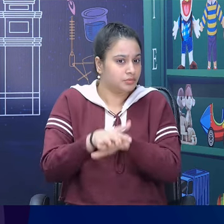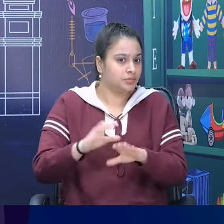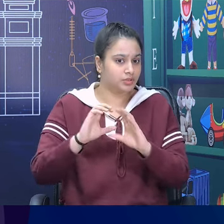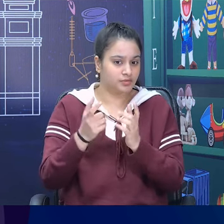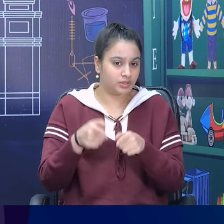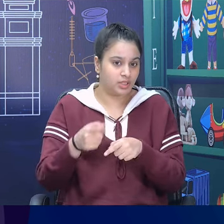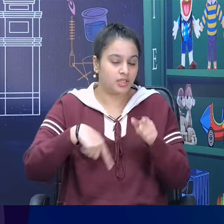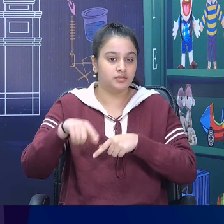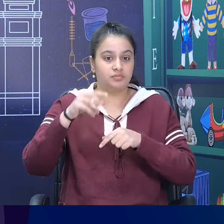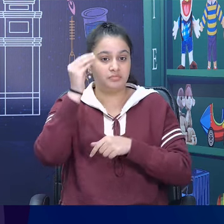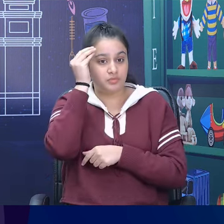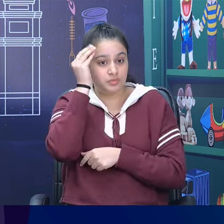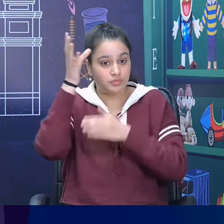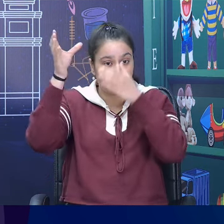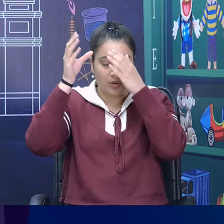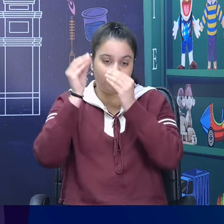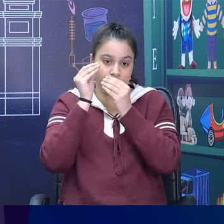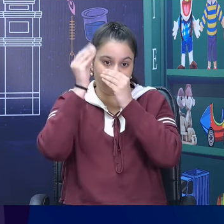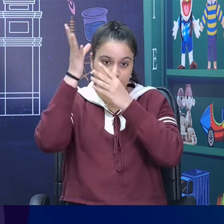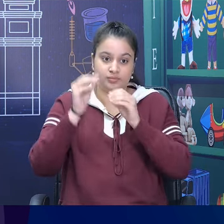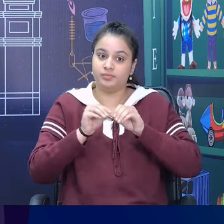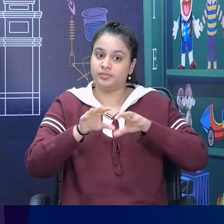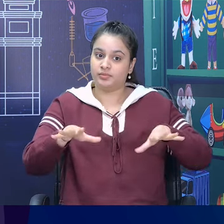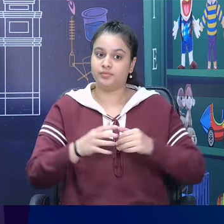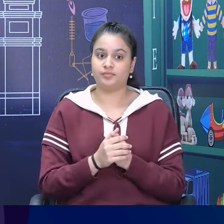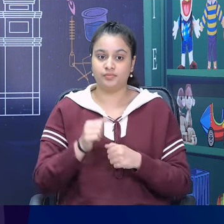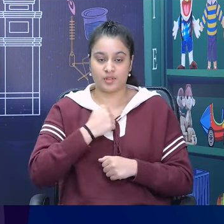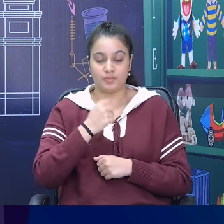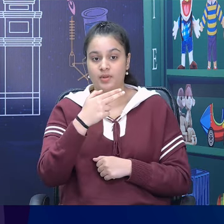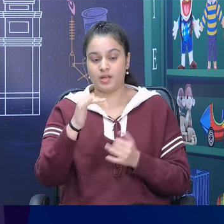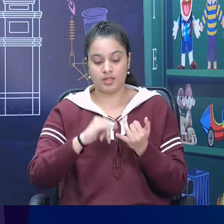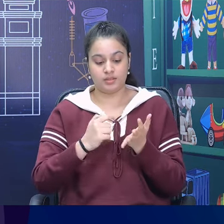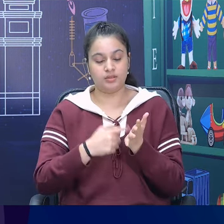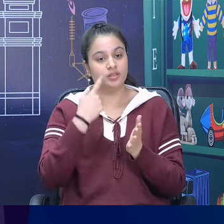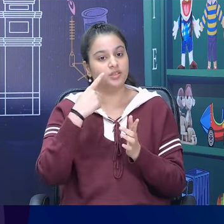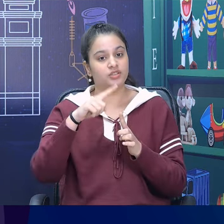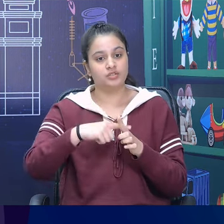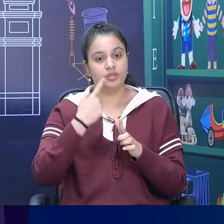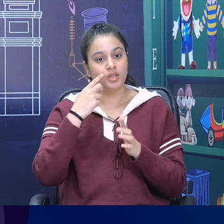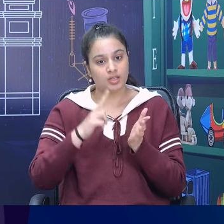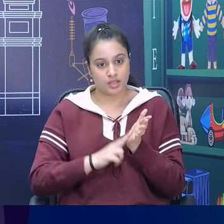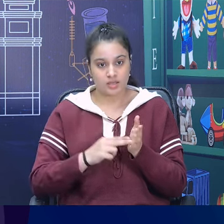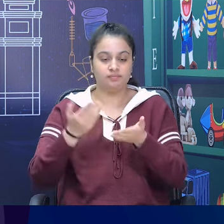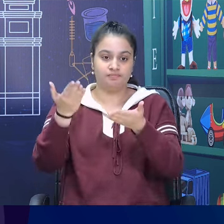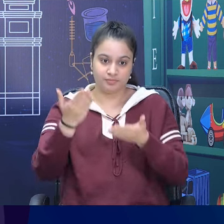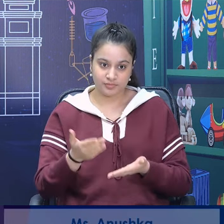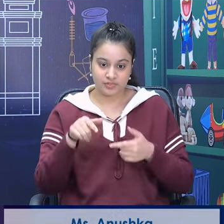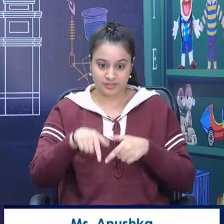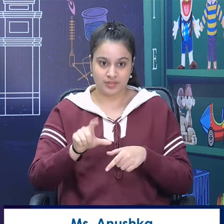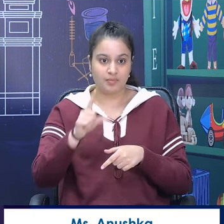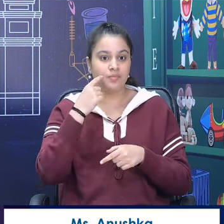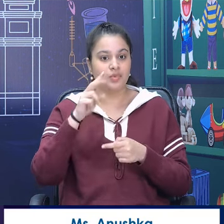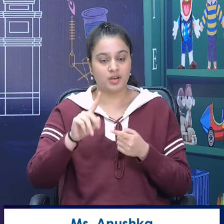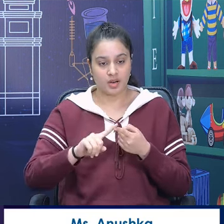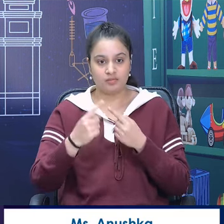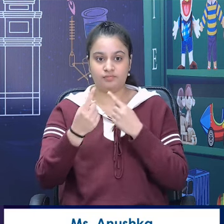के दायरे को और विस्तृत करते हैं मैं सृजन राजपूत आप सभी का स्वागत करती हूं एनसीआरटी के इस लाइव इंटरेक्ट सेशन में आप हमें देख